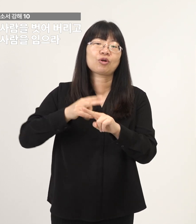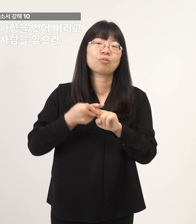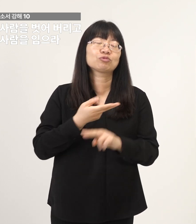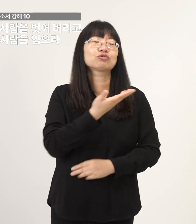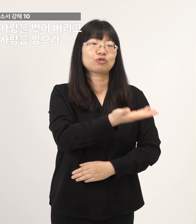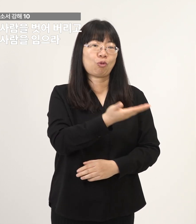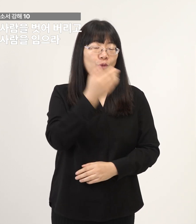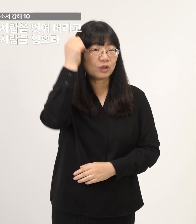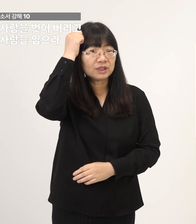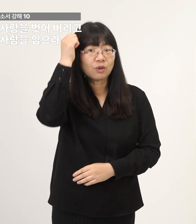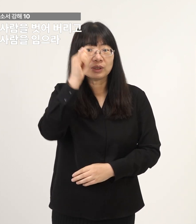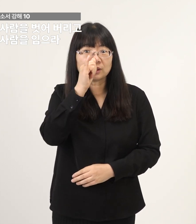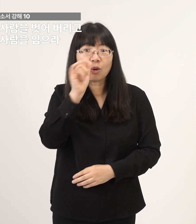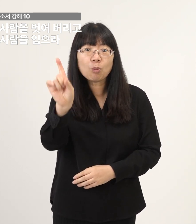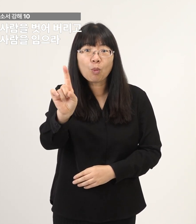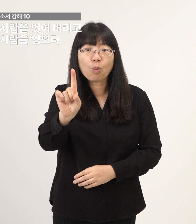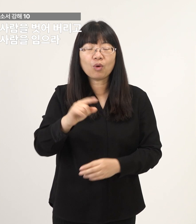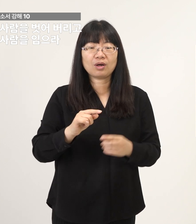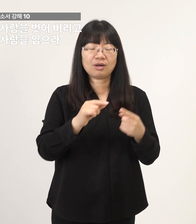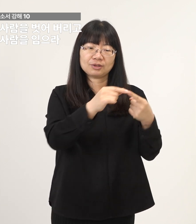첫째는 무슨 선물입니까?